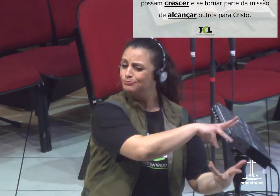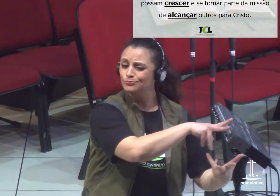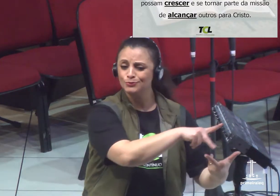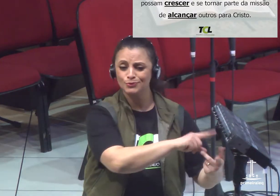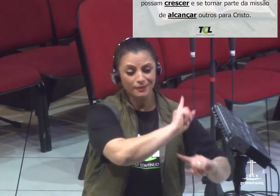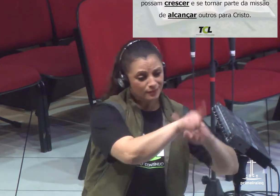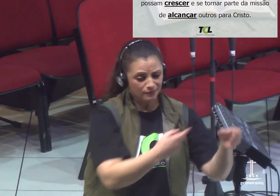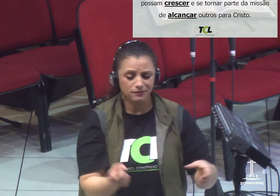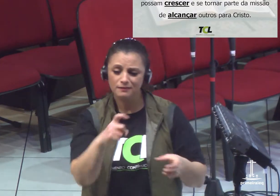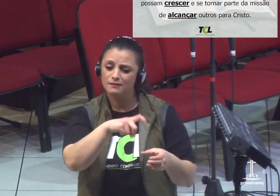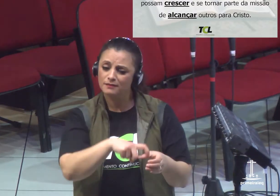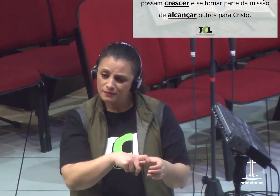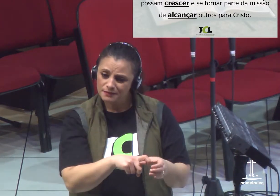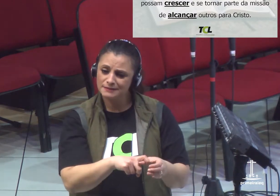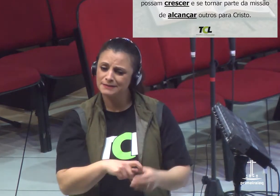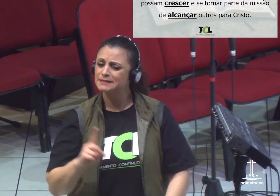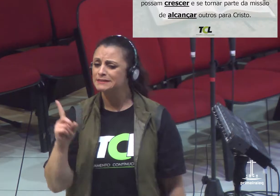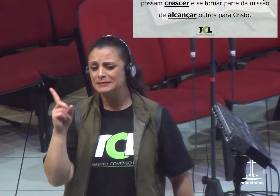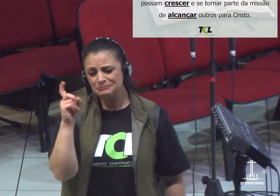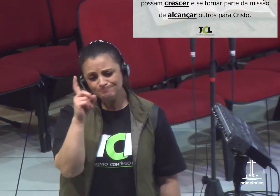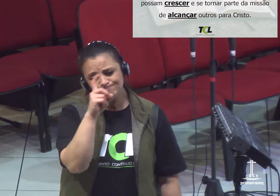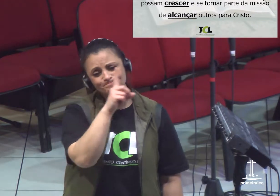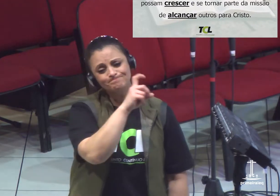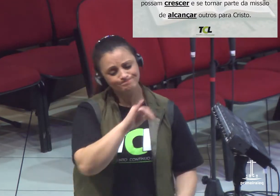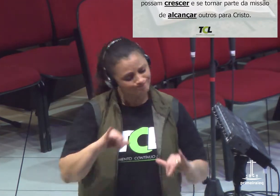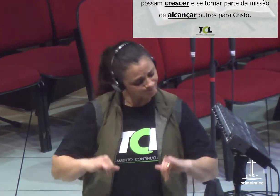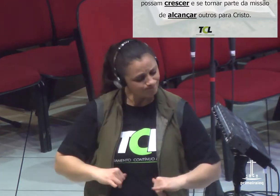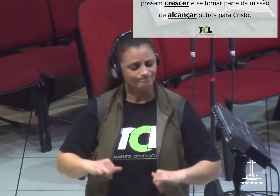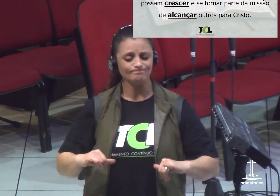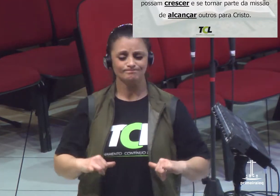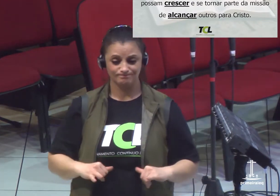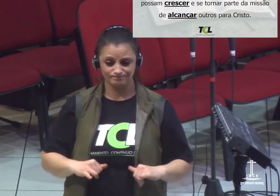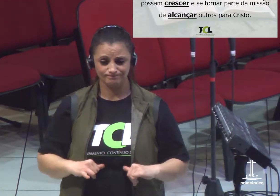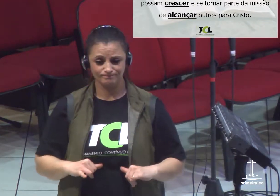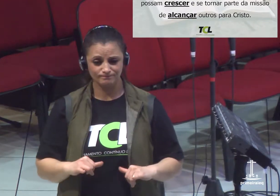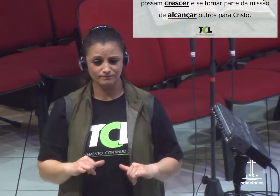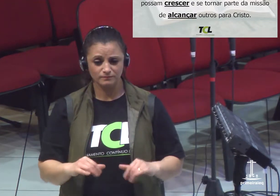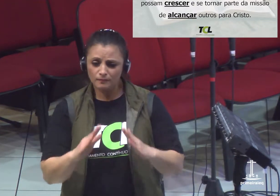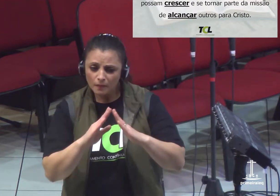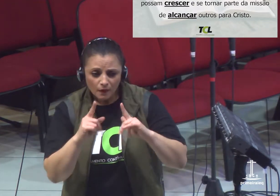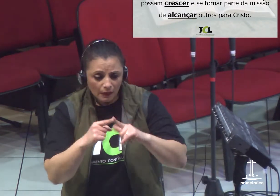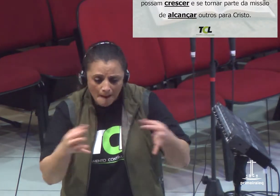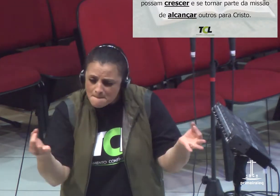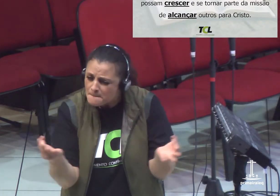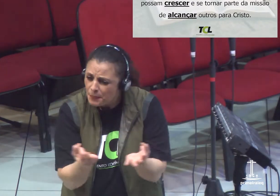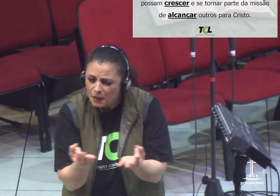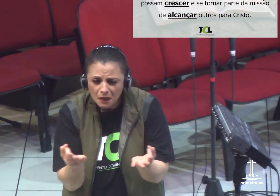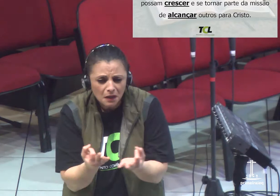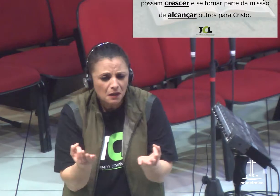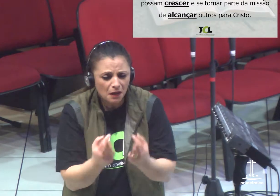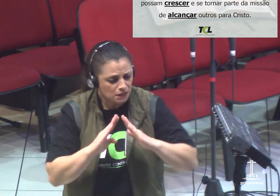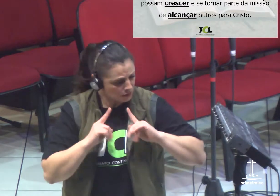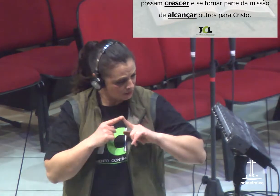quando o ambiente não é saudável. Mas como é importante quando o ambiente é saudável. Não quer dizer que o ambiente seja perfeito. Não existe